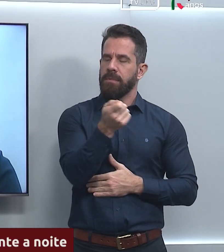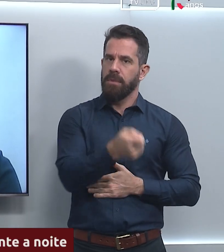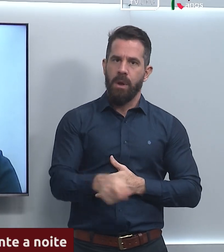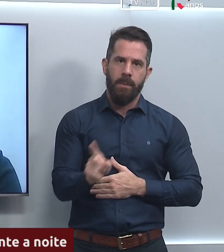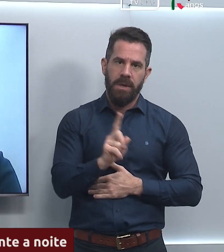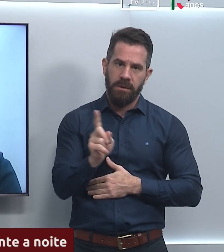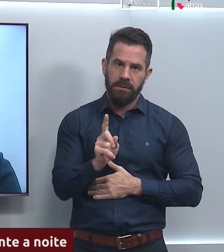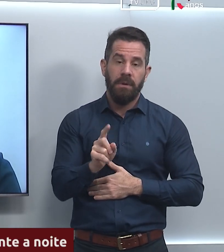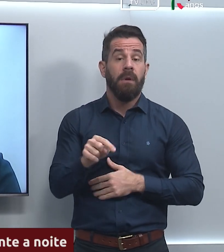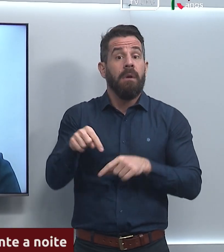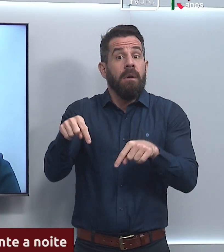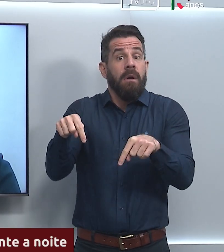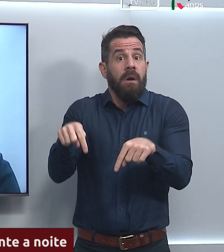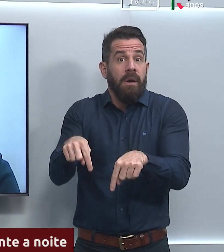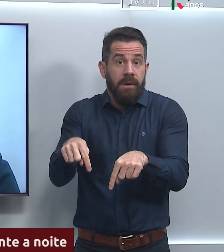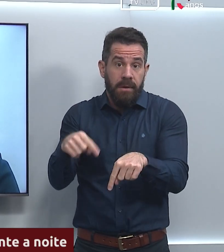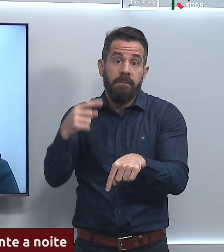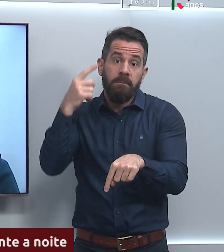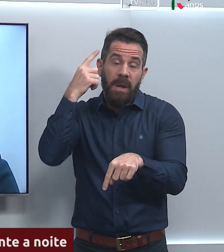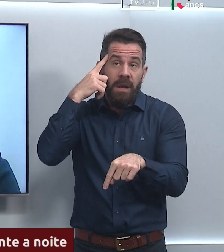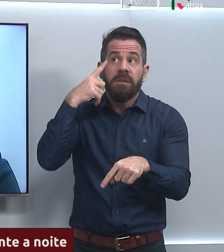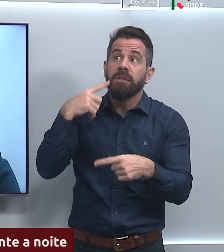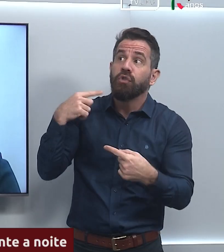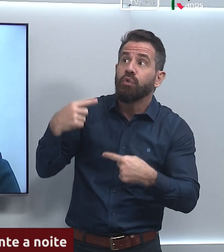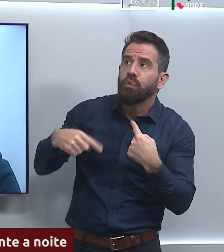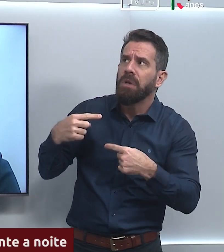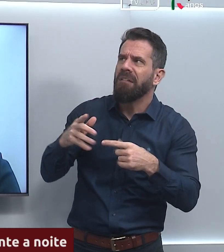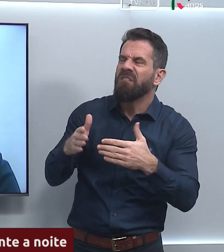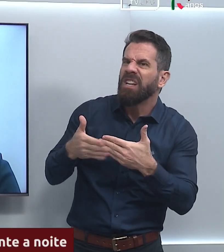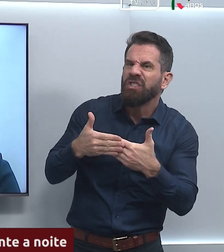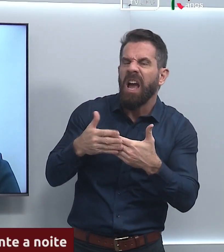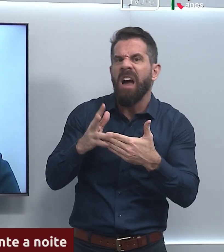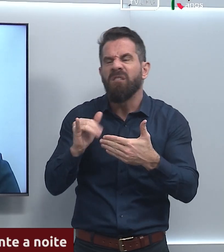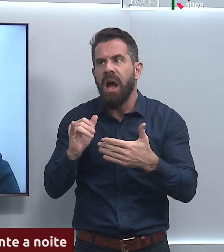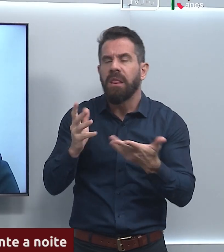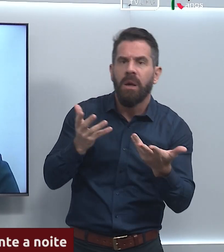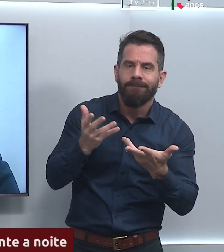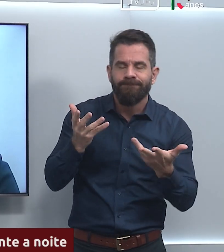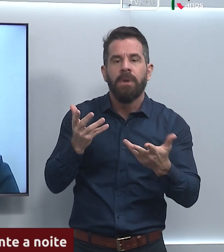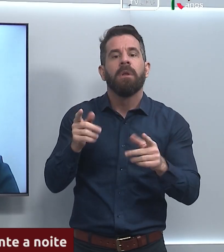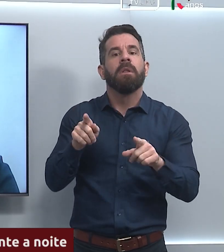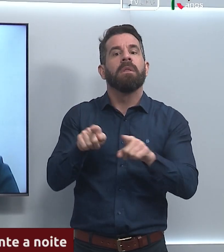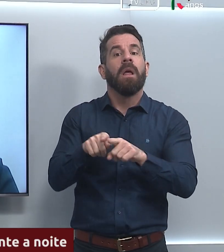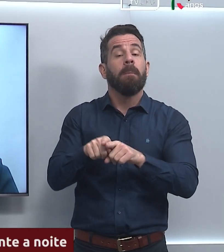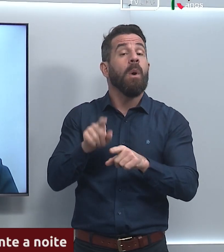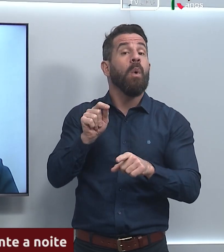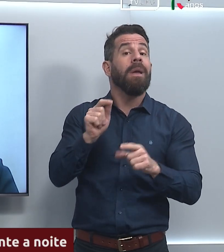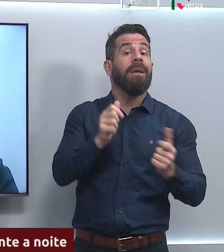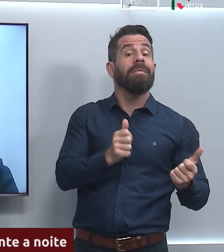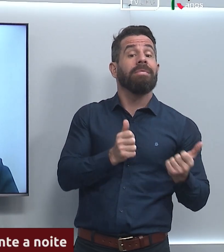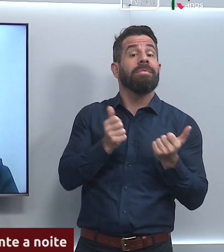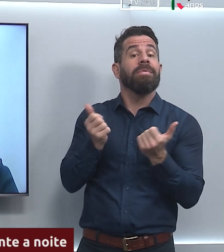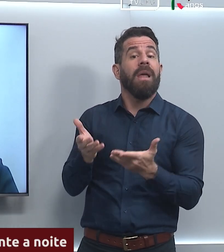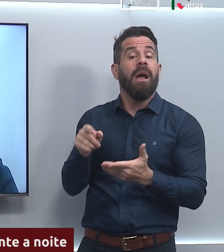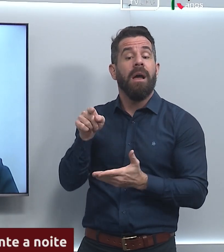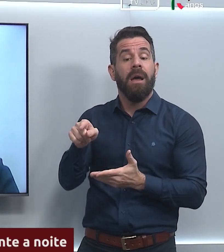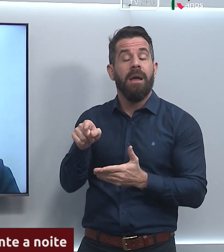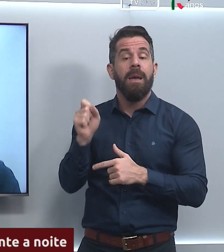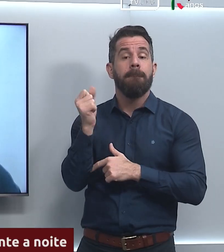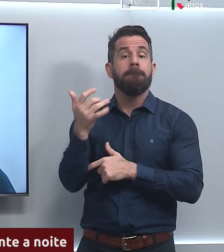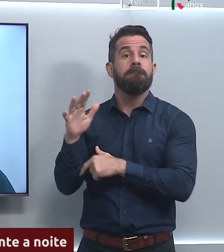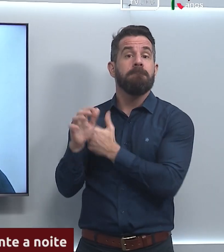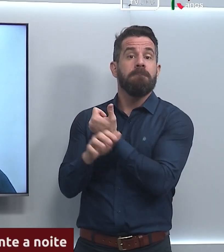se está discutindo mais do que fechar. Estamos falando em passar a administração do parque para uma